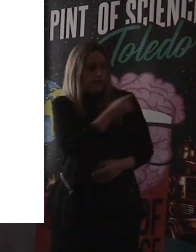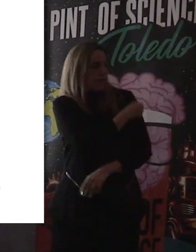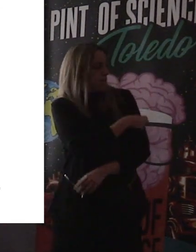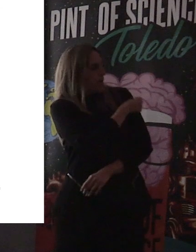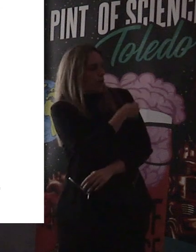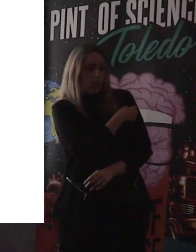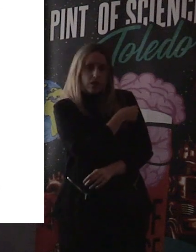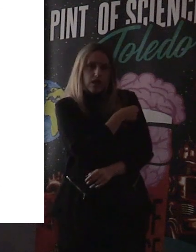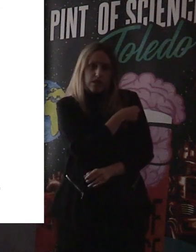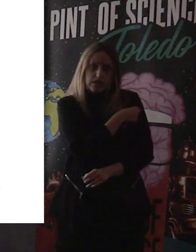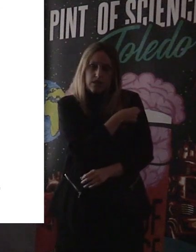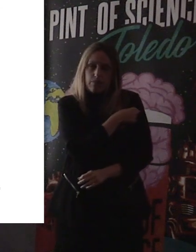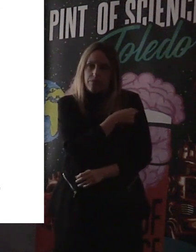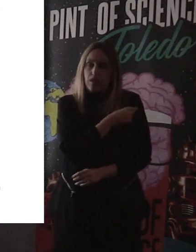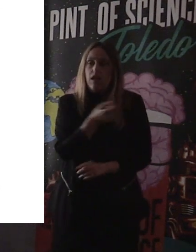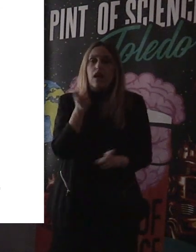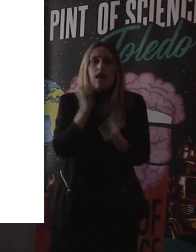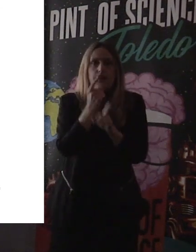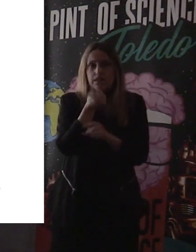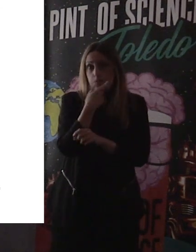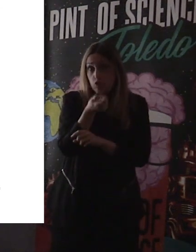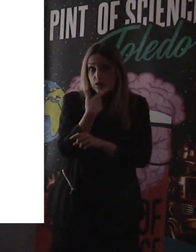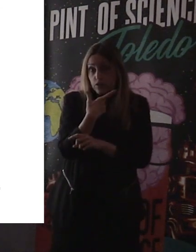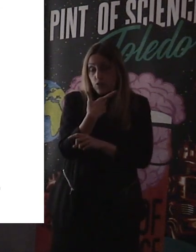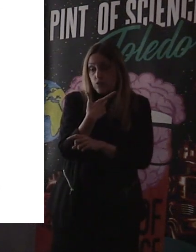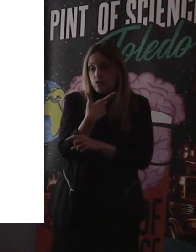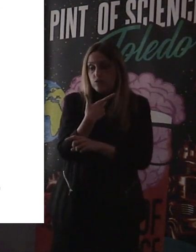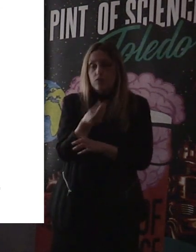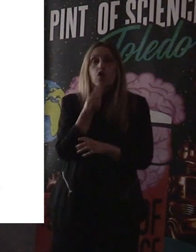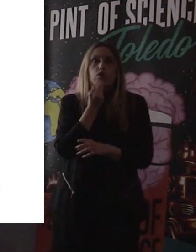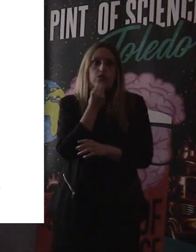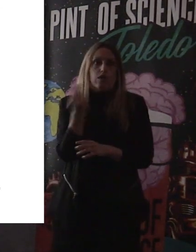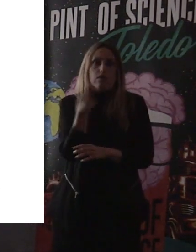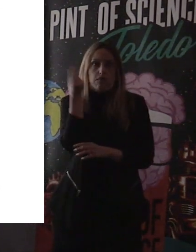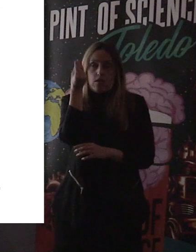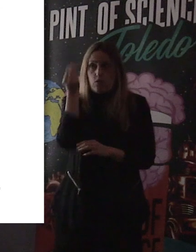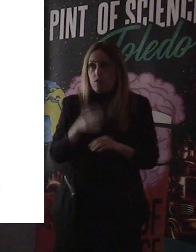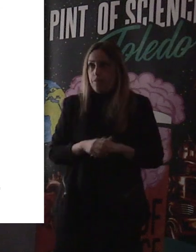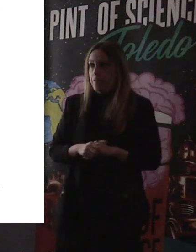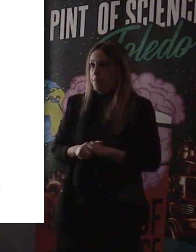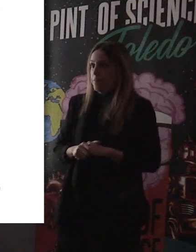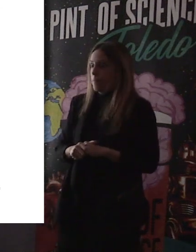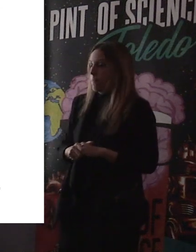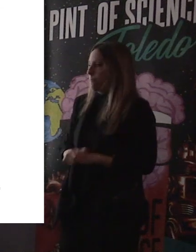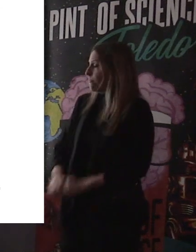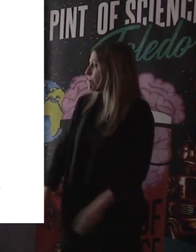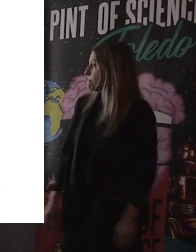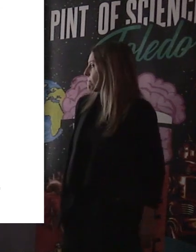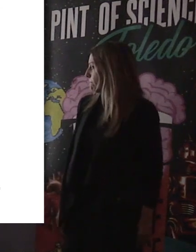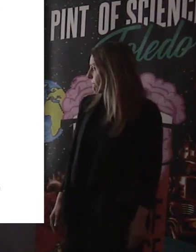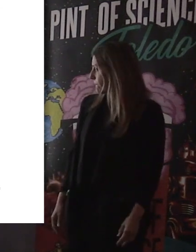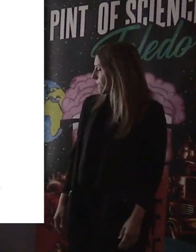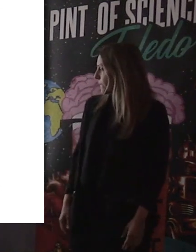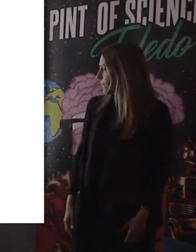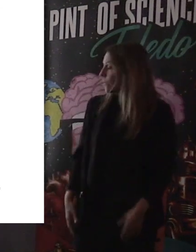vacunas, los antibióticos y también la nutrición mejor, sobre todo. Y